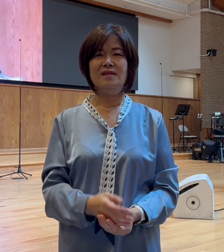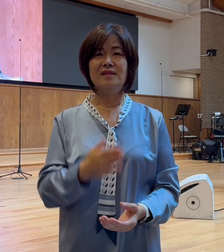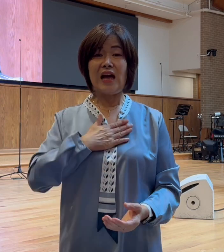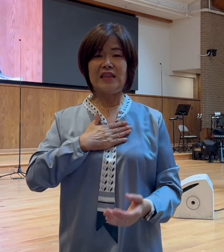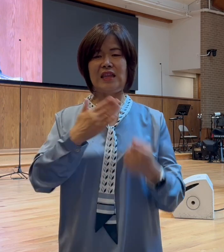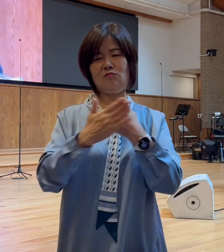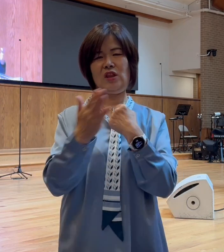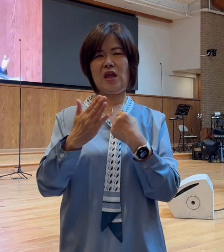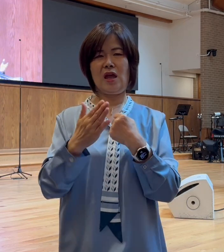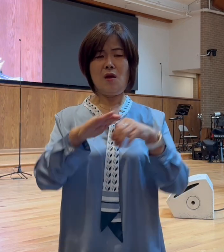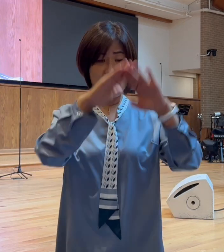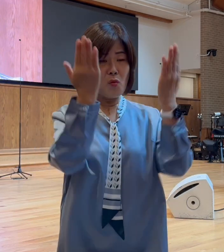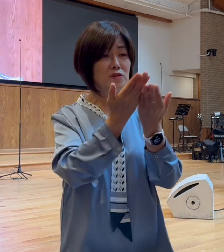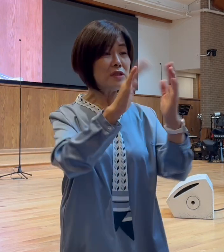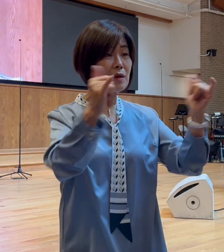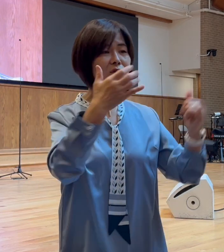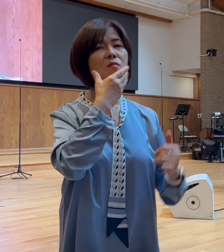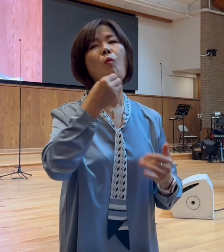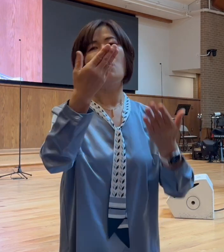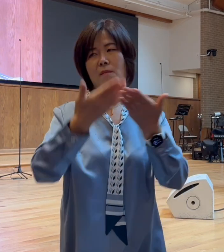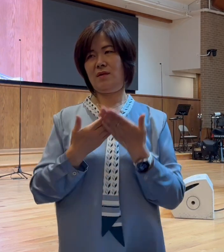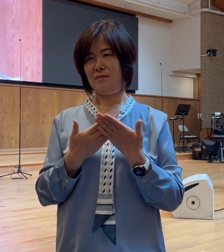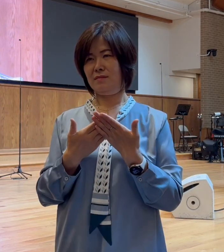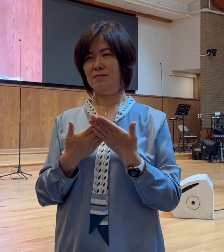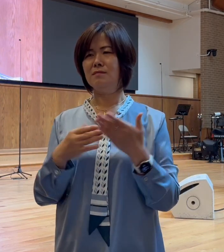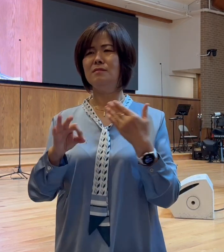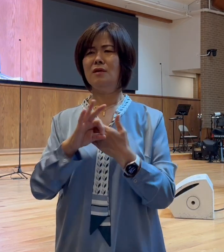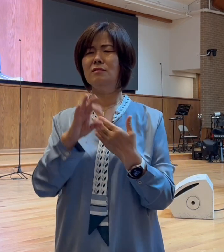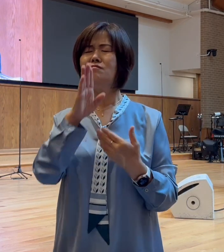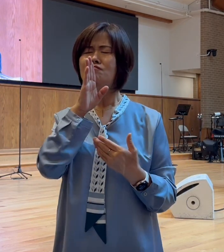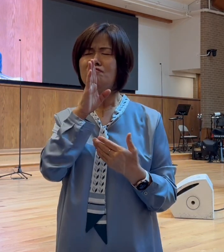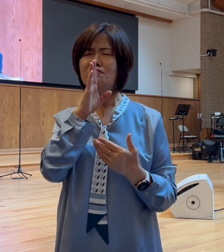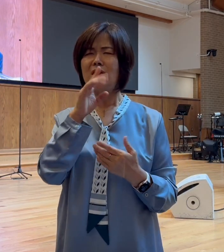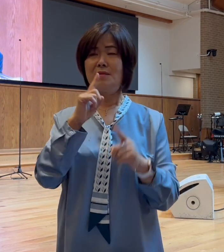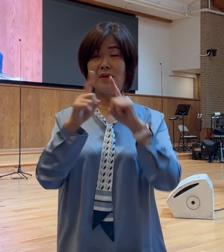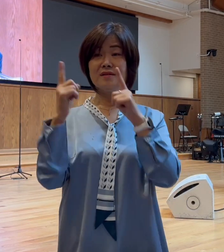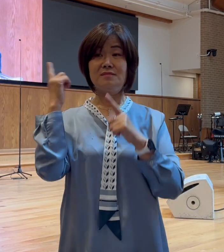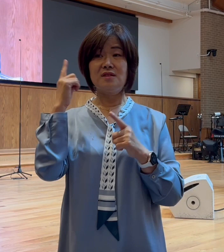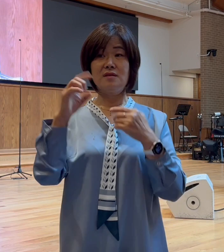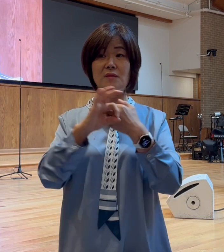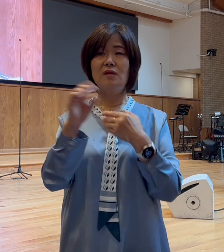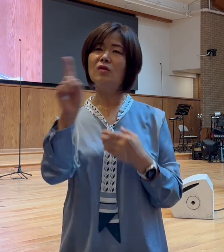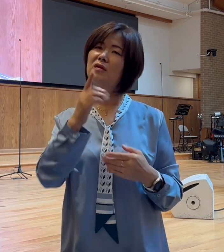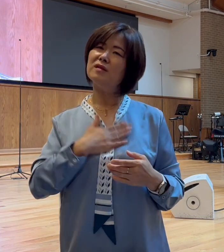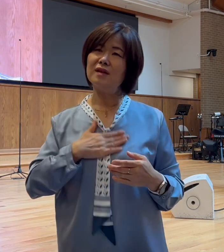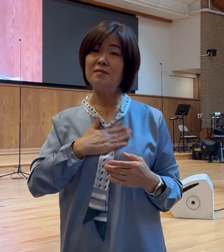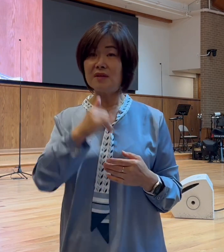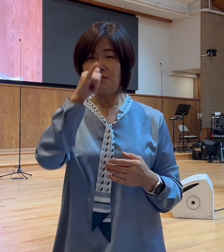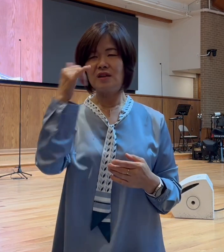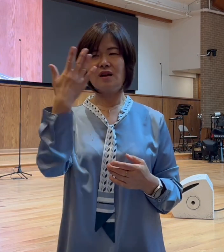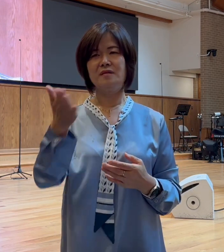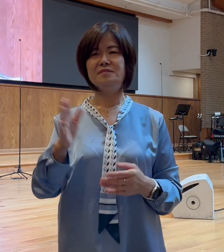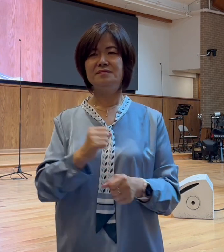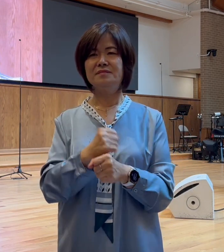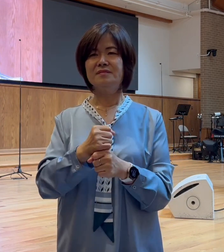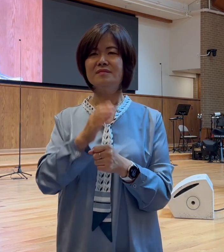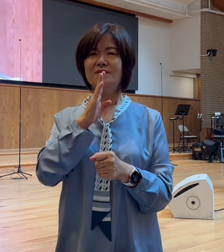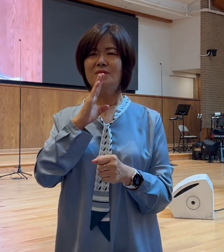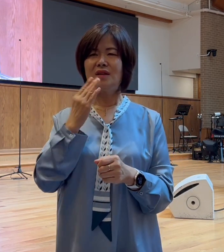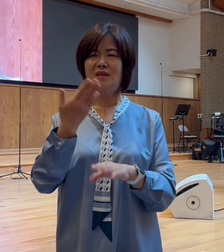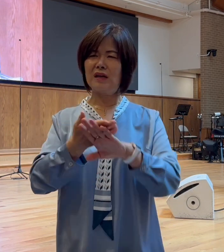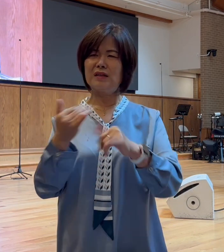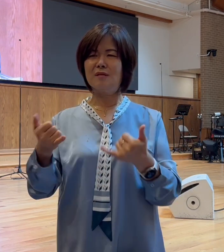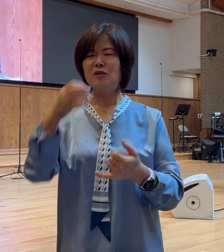나로 인해서 전 인류가 복을 받는다는 말씀을 들으면 어떤 느낌이 드세요? 그냥 덕담